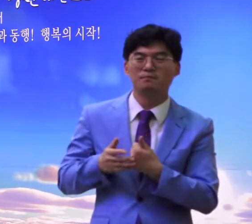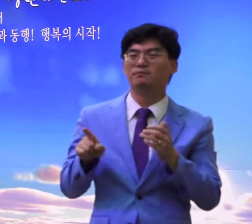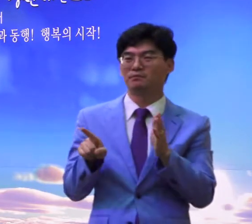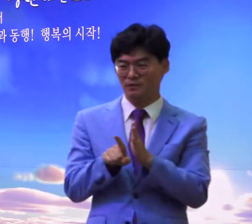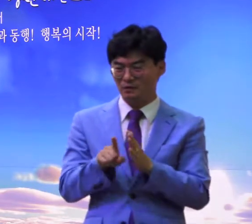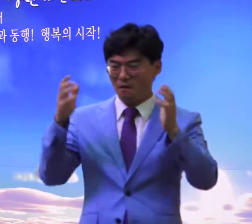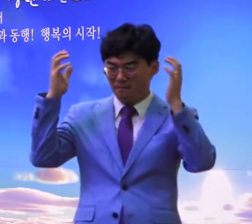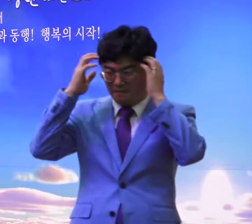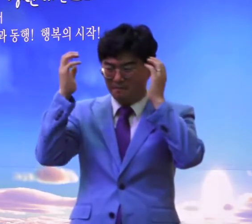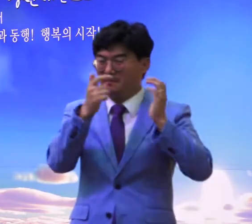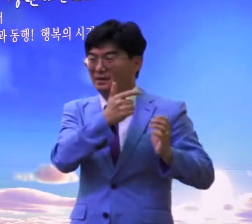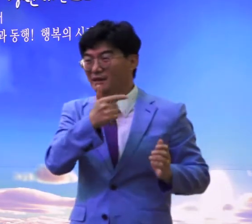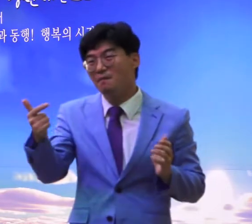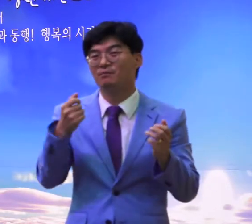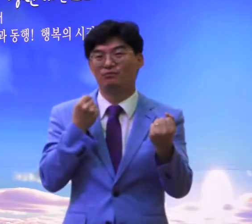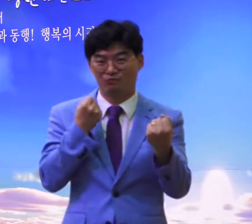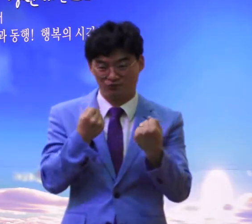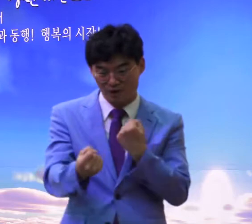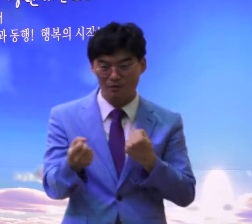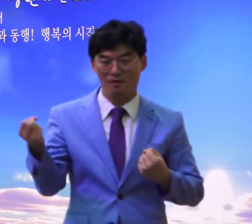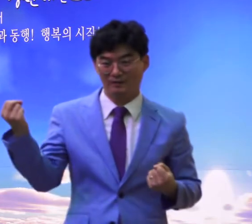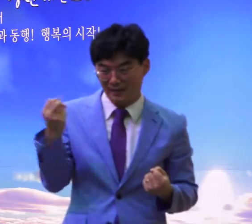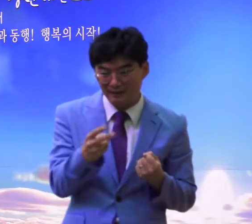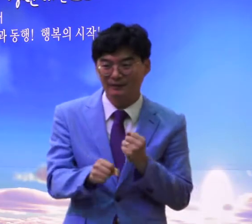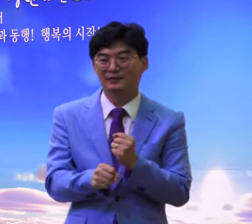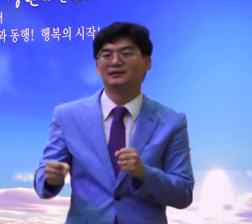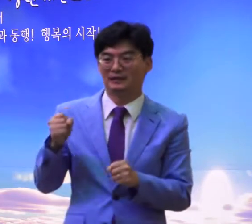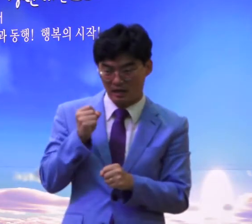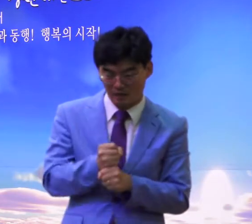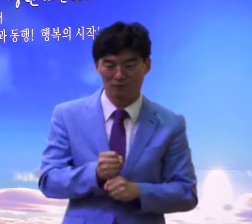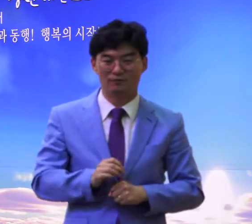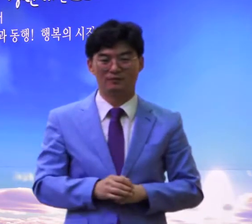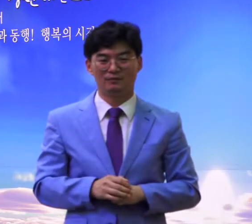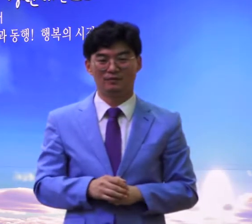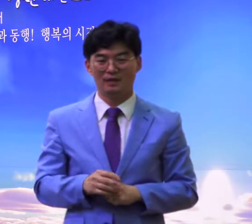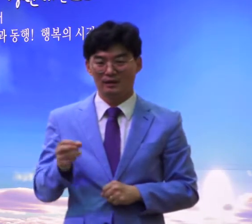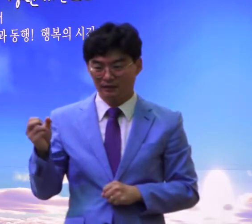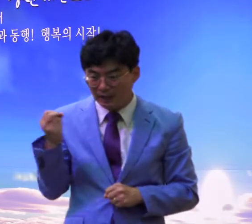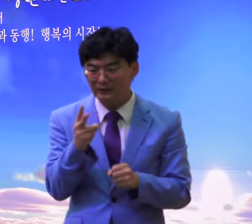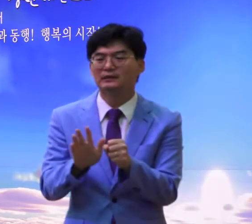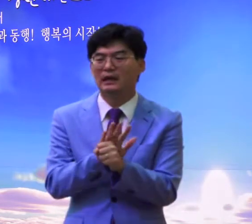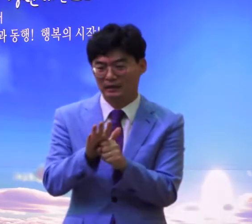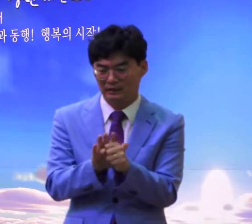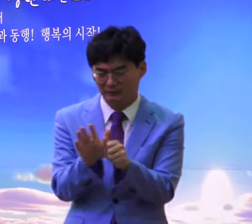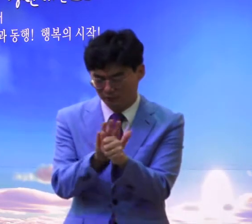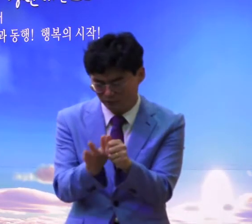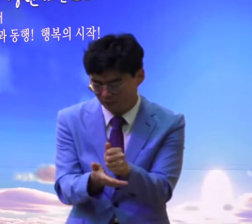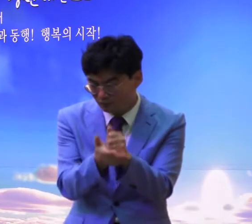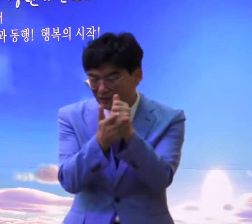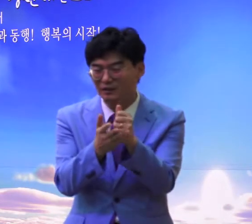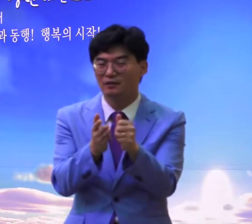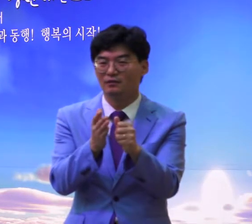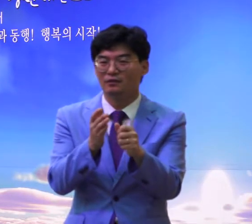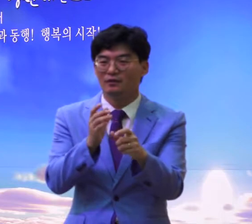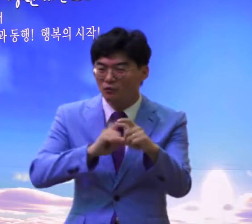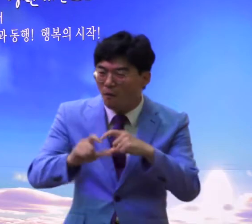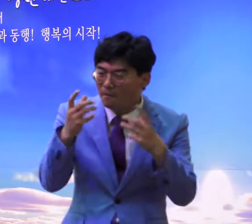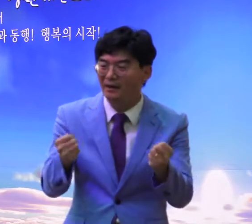큰 고난 속에서도 오히려 고난을 준 사람에게 대해서 사랑으로 대하고 그 사람을 위해서 기도하고 또 고난